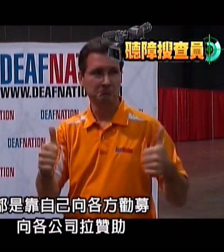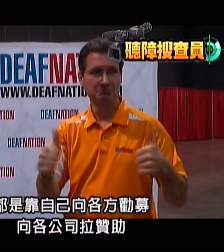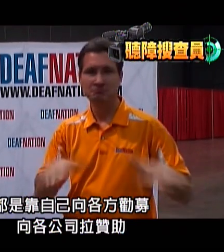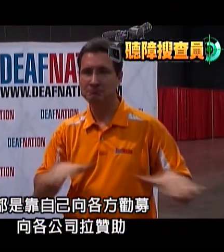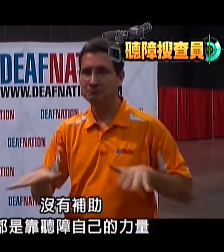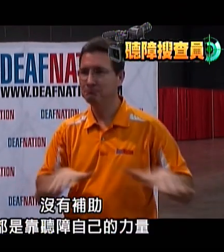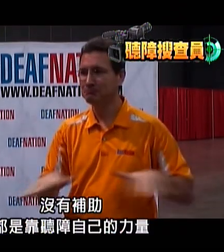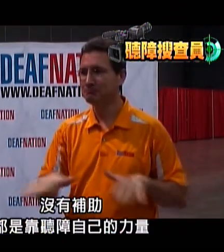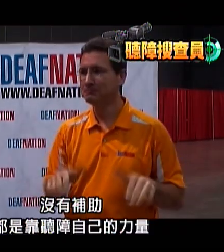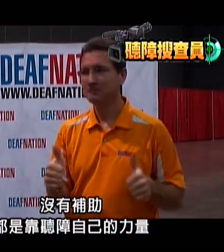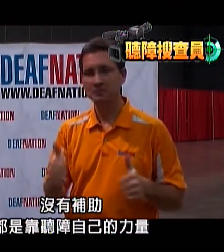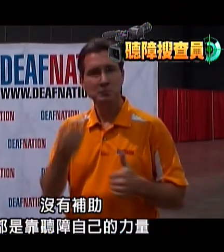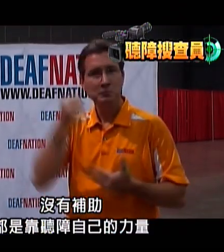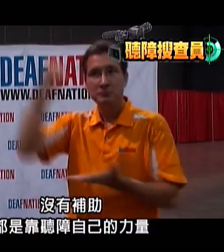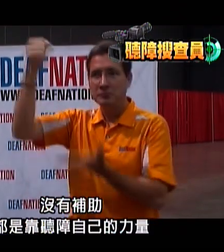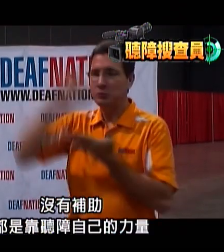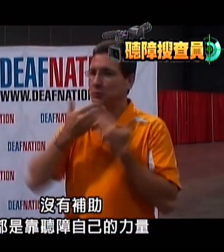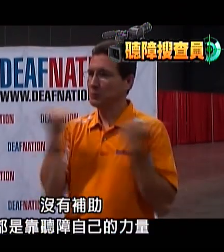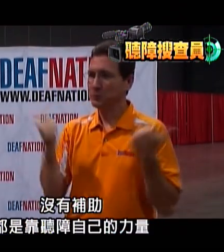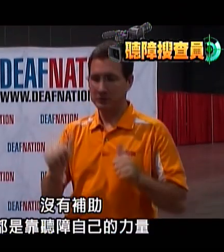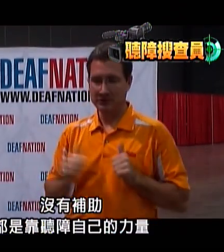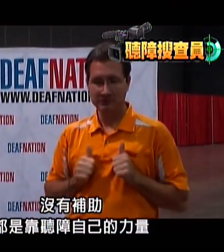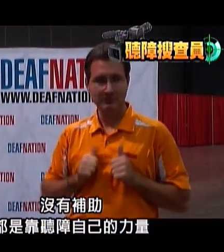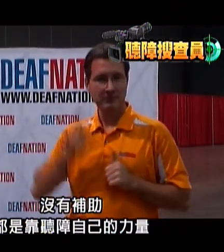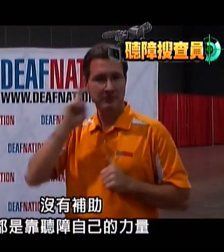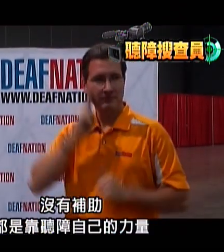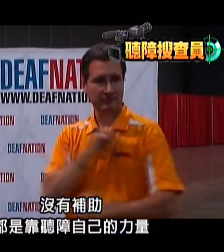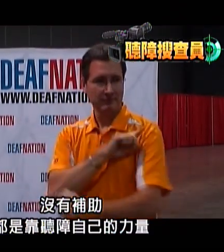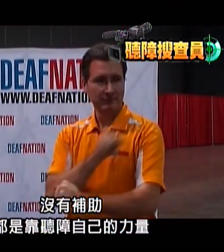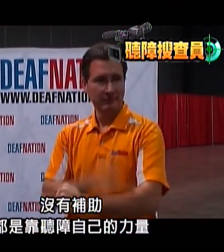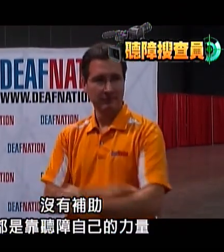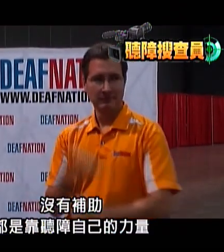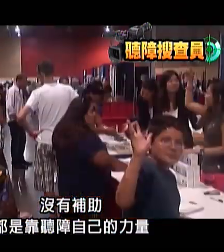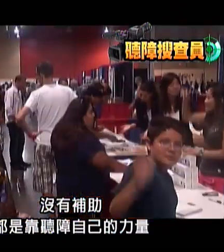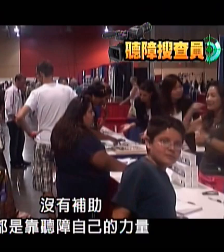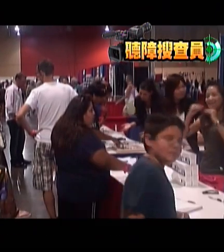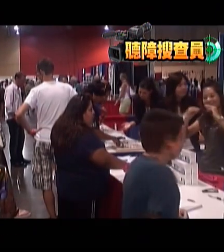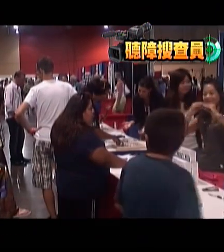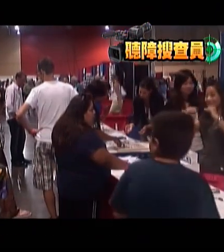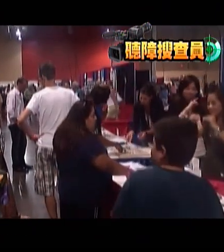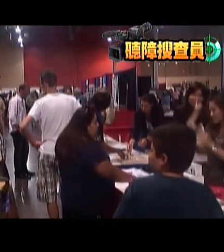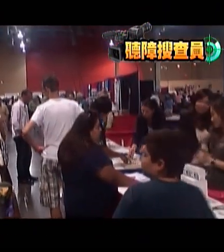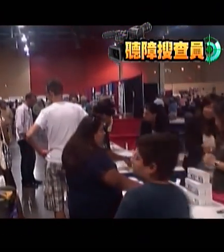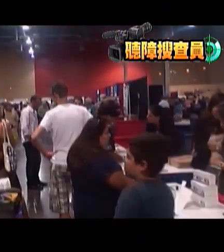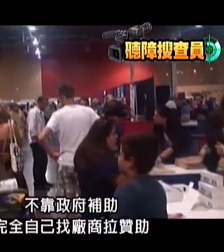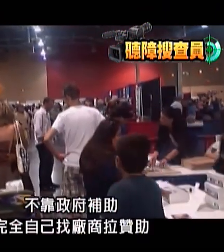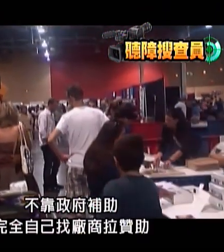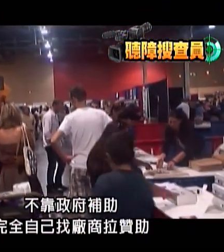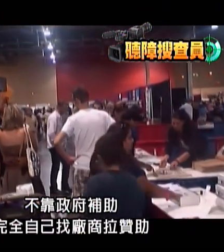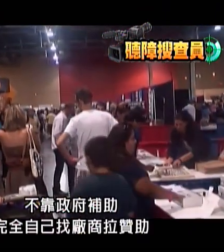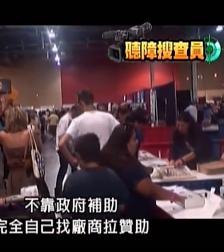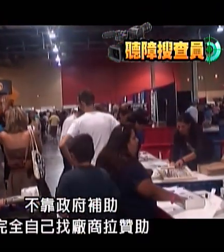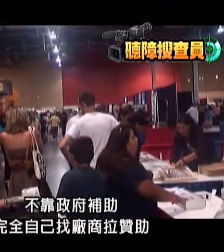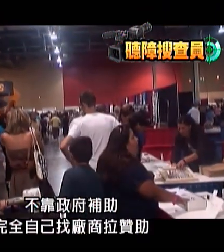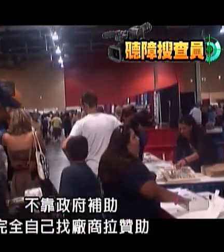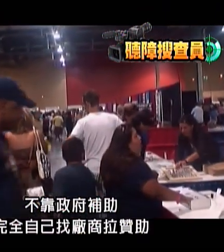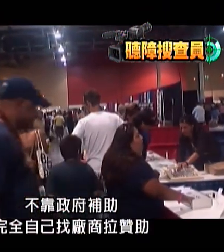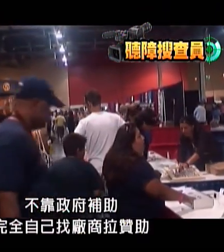有补助，都是靠听障自己的力量。 不靠政府补助，完全自己找厂商